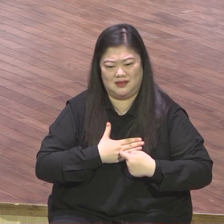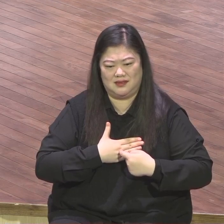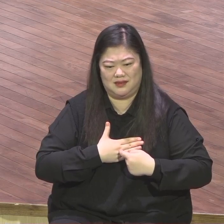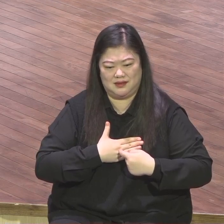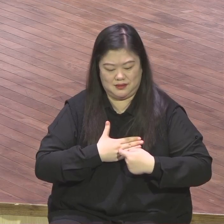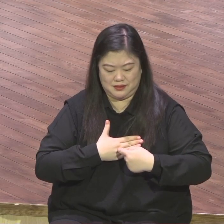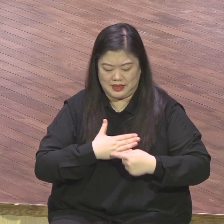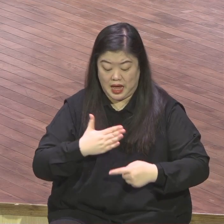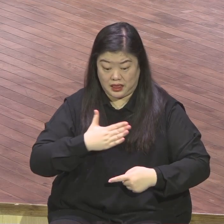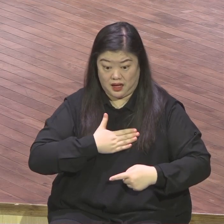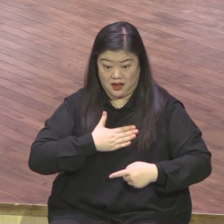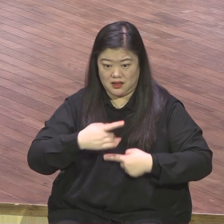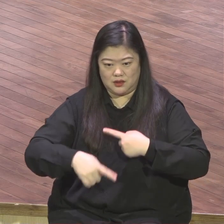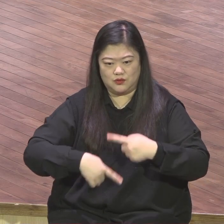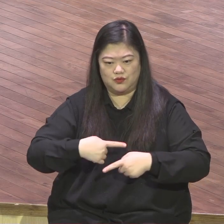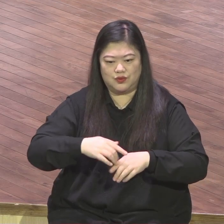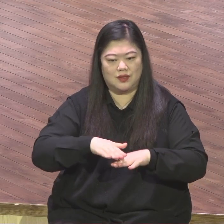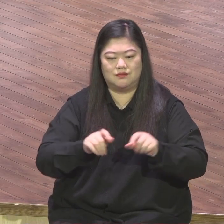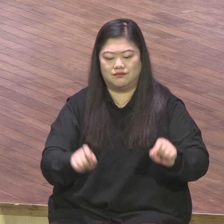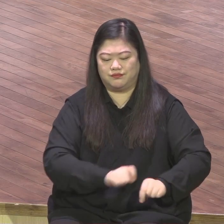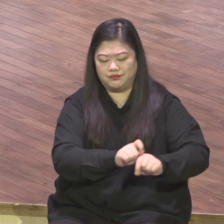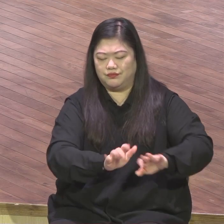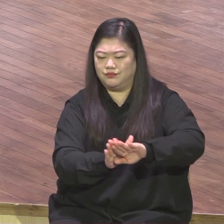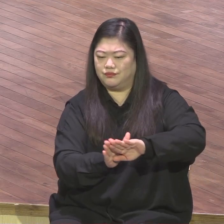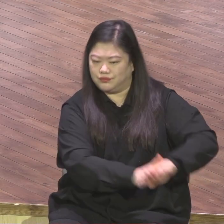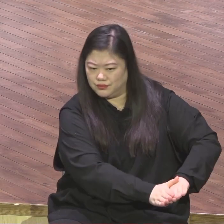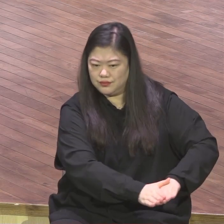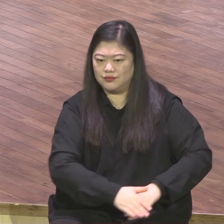된다. 새롭게 일어나야 돼 각인.